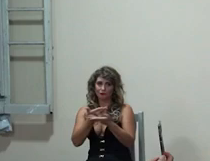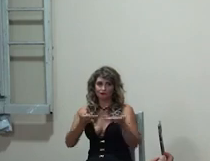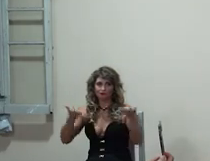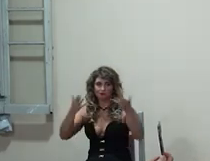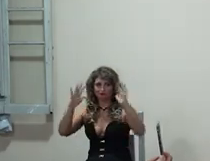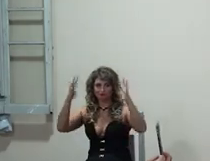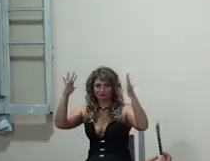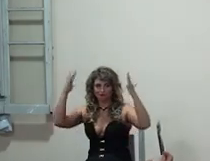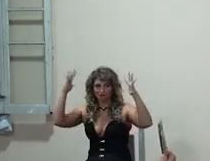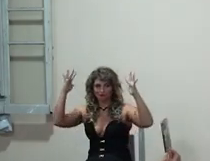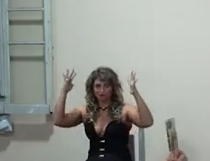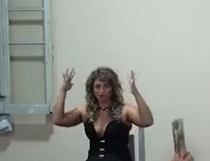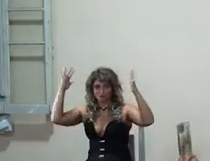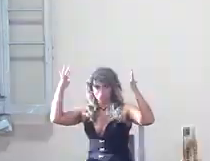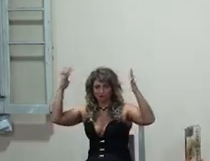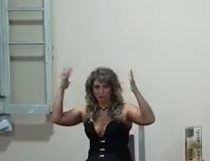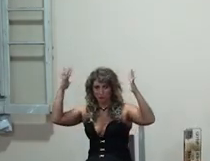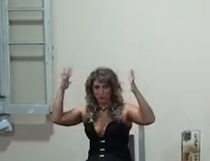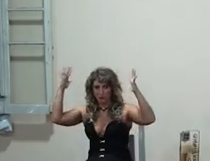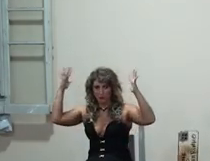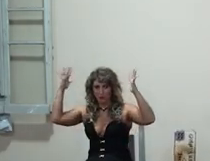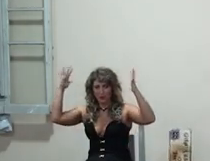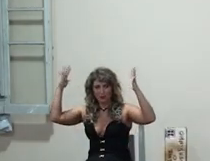e todas. Obrigado.